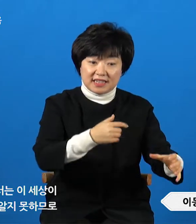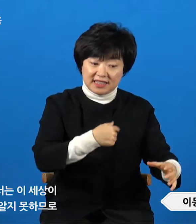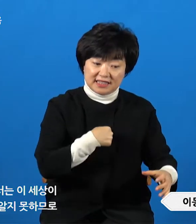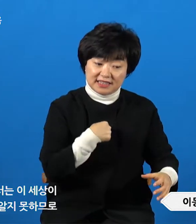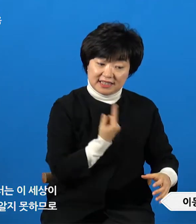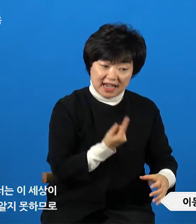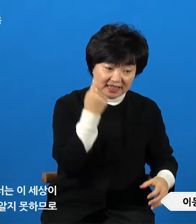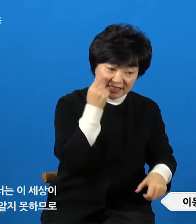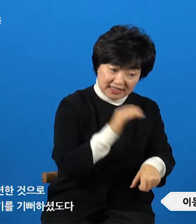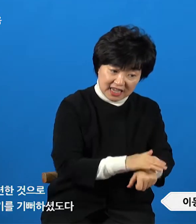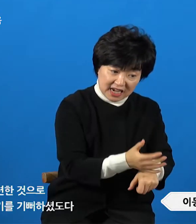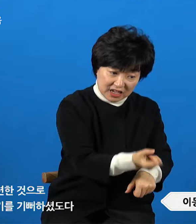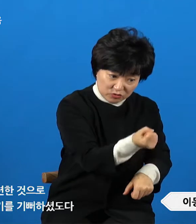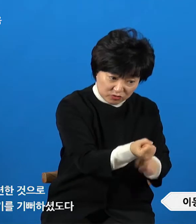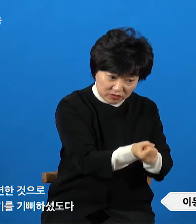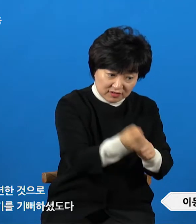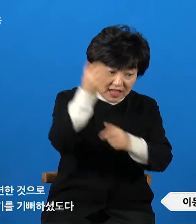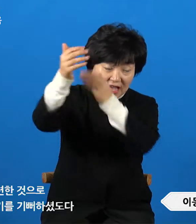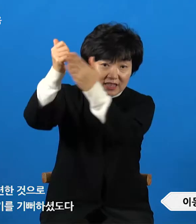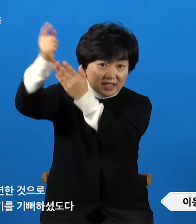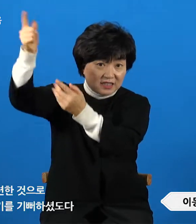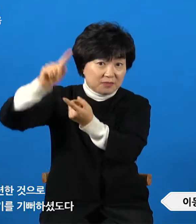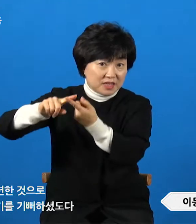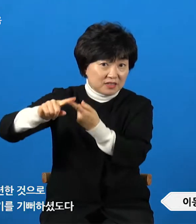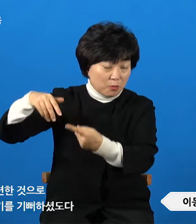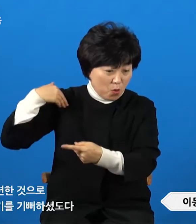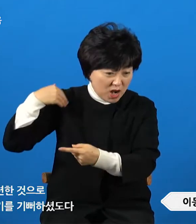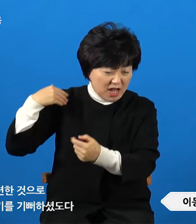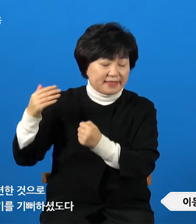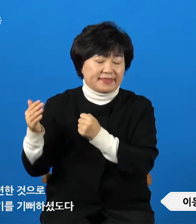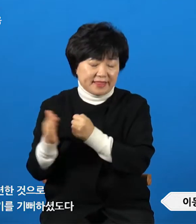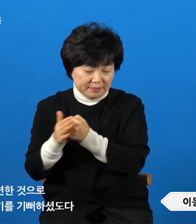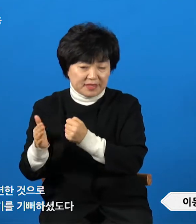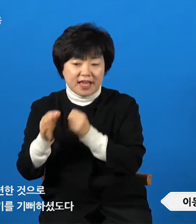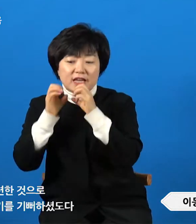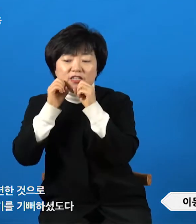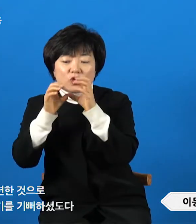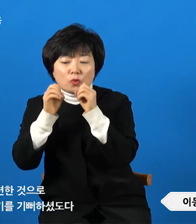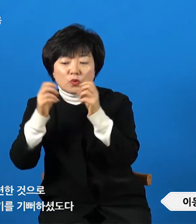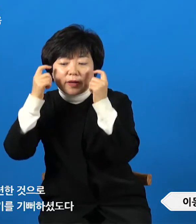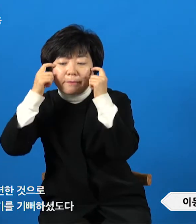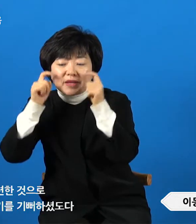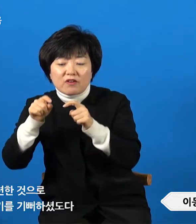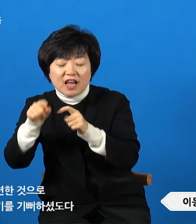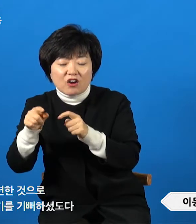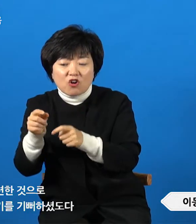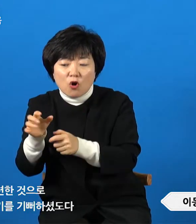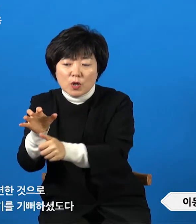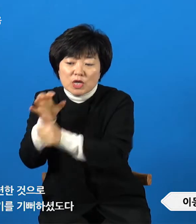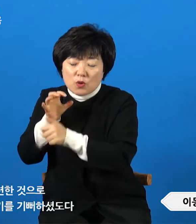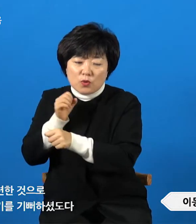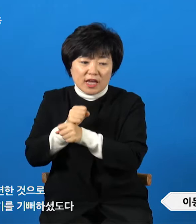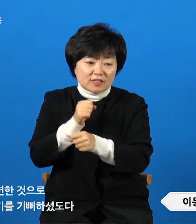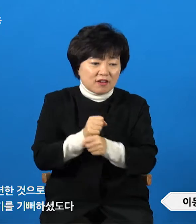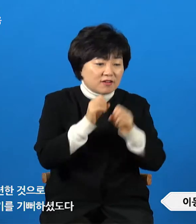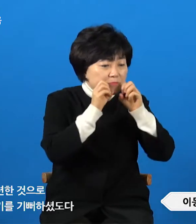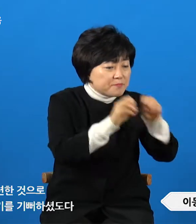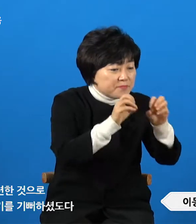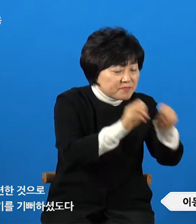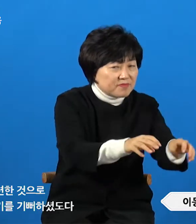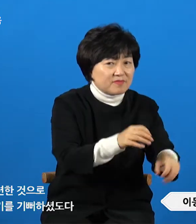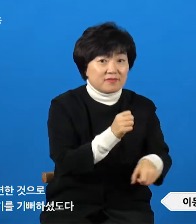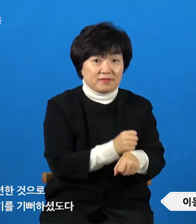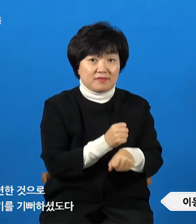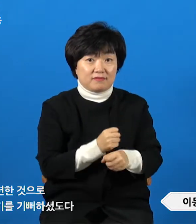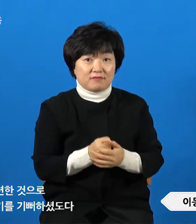지혜로 하나님을 알지 못하므로 하나님께서 전도에 미련한 것으로 믿는 자들을 구원하시기를 기뻐하셨도다. 아멘. 이